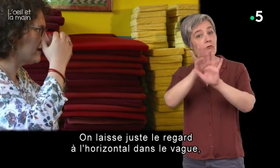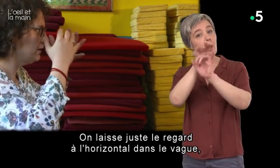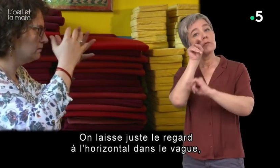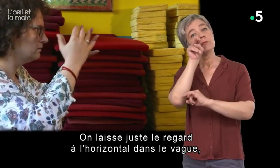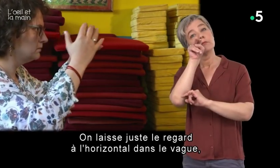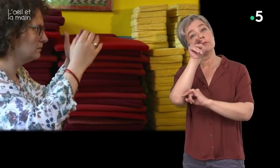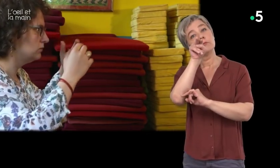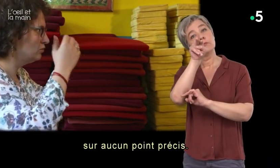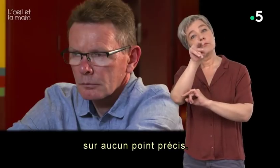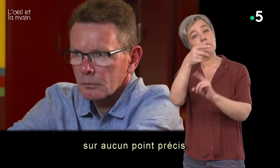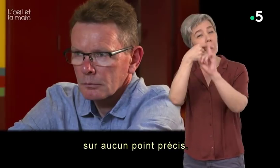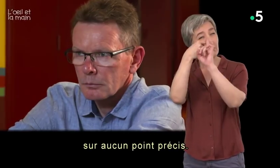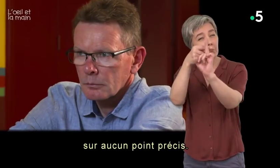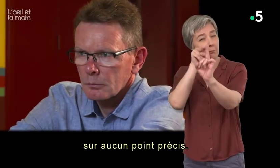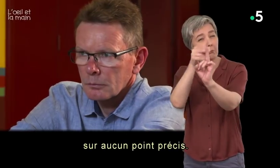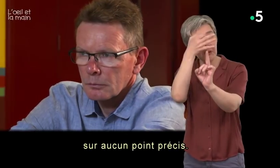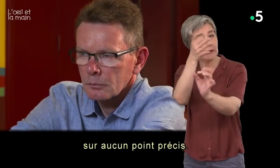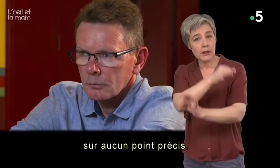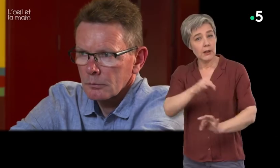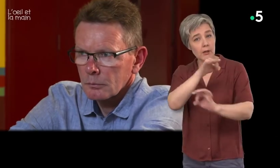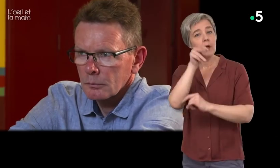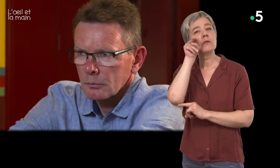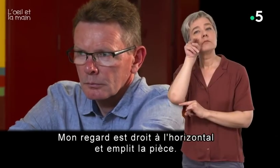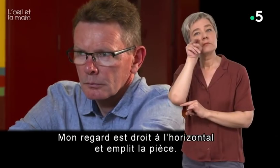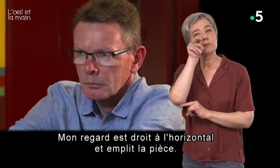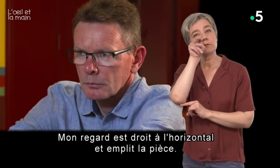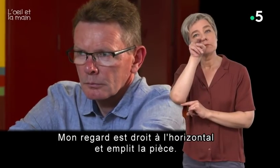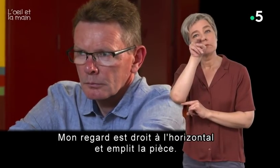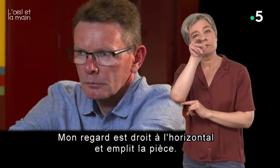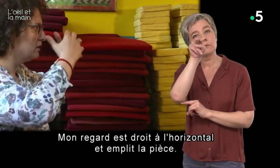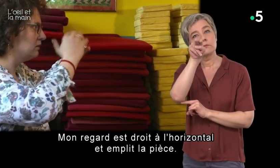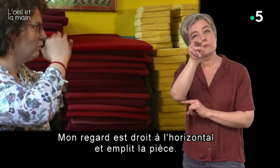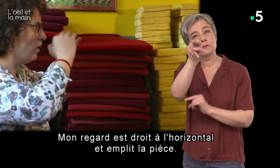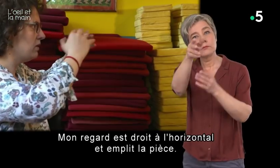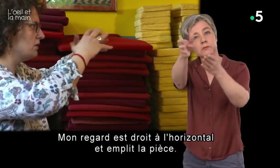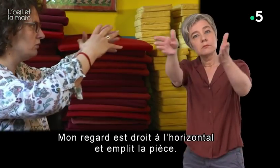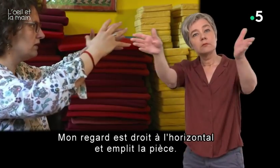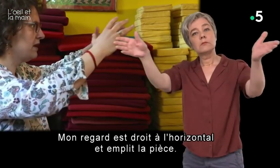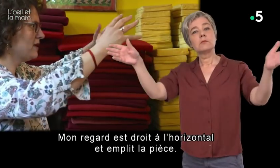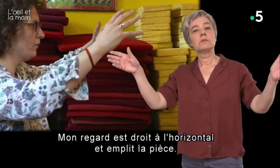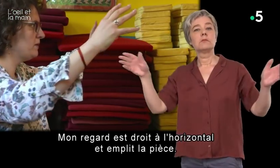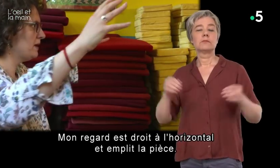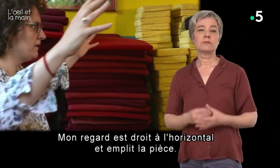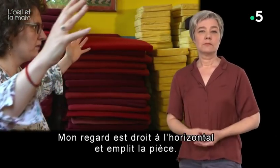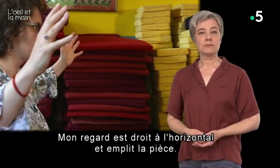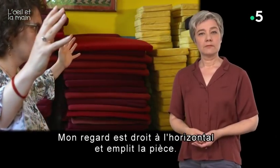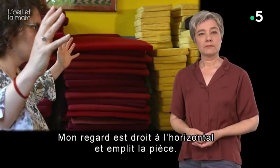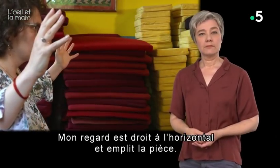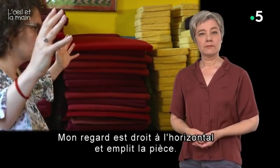vague, sur aucun point précis. Voilà, mon regard est droit à l'horizontale et emplit la pièce.